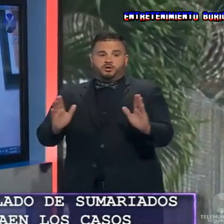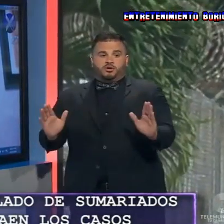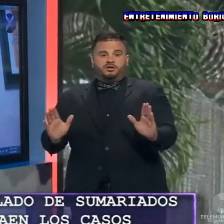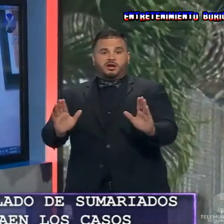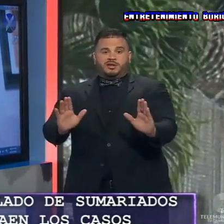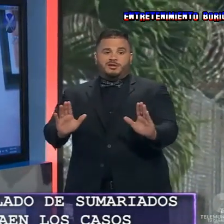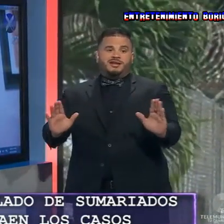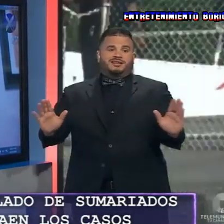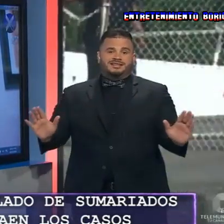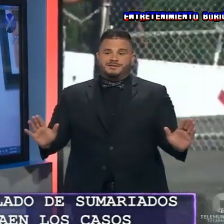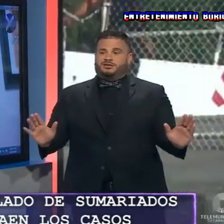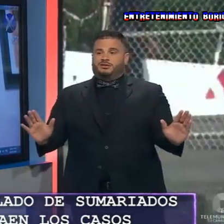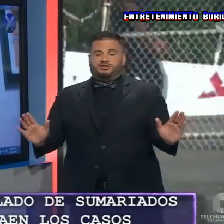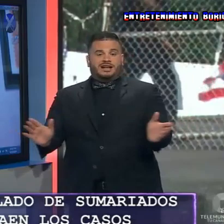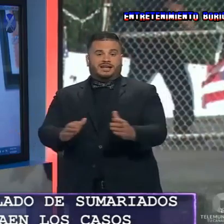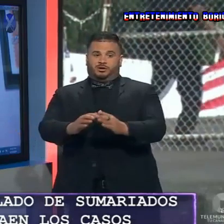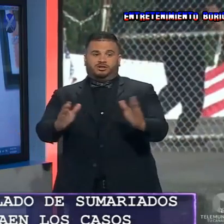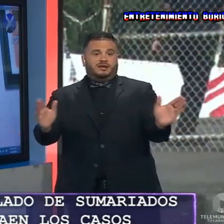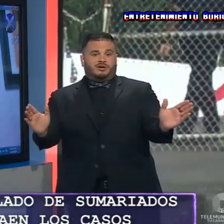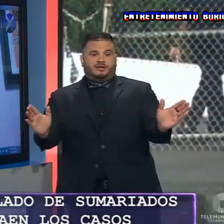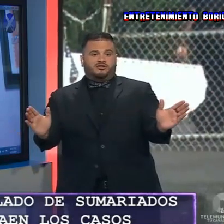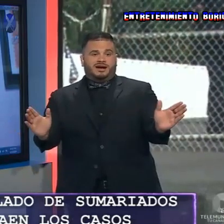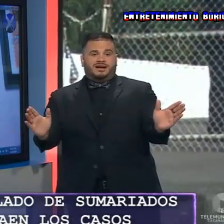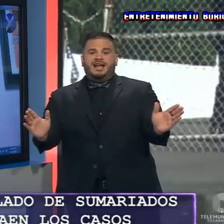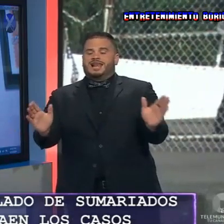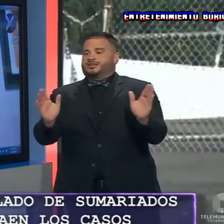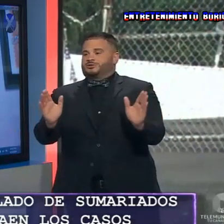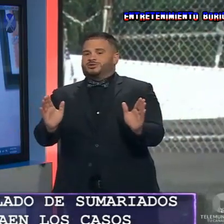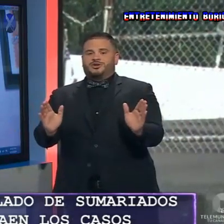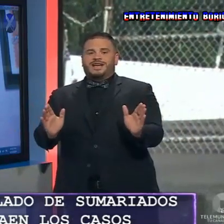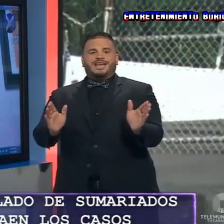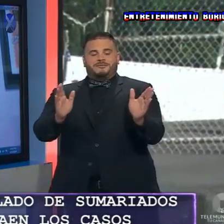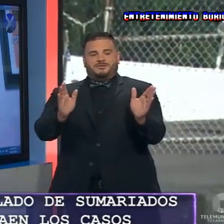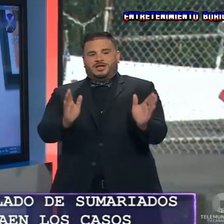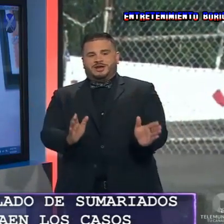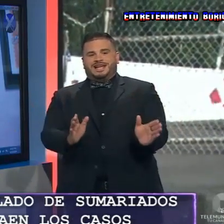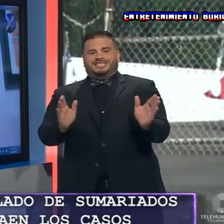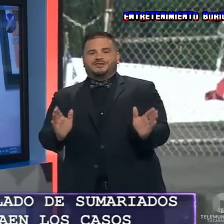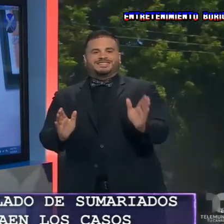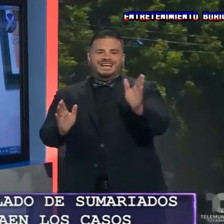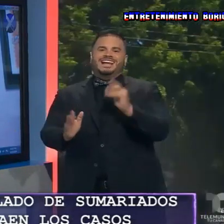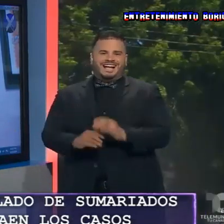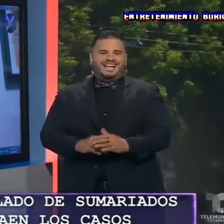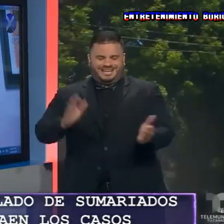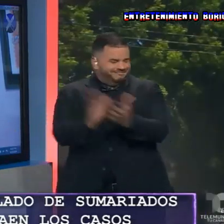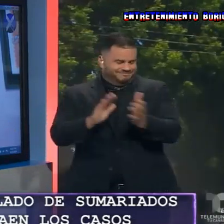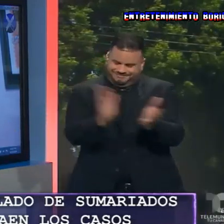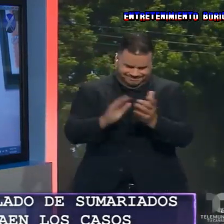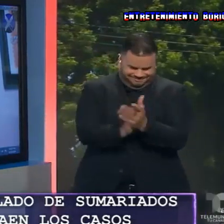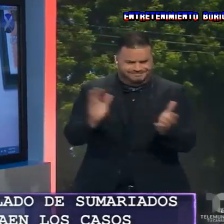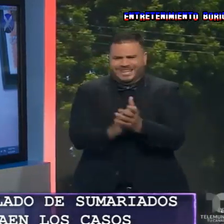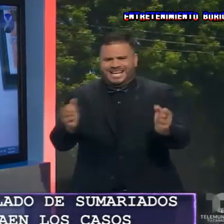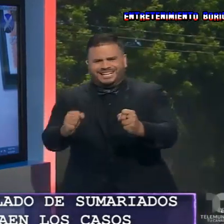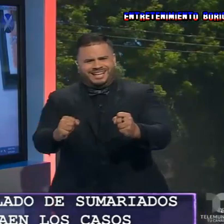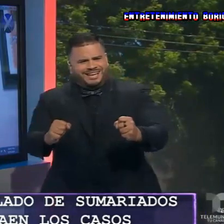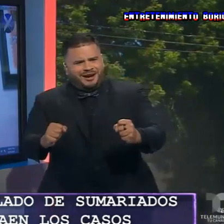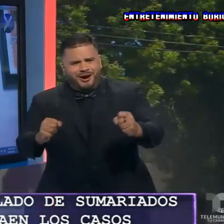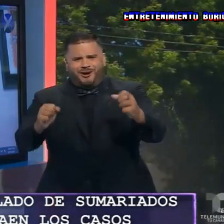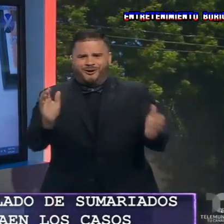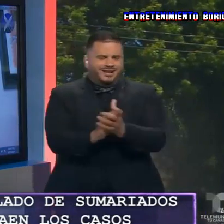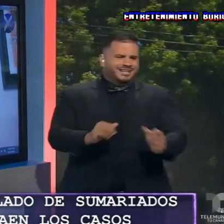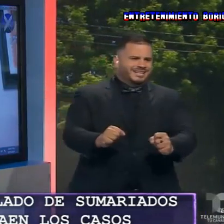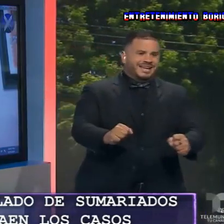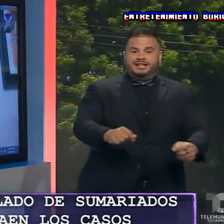los protocolos de cuidado y distanciamiento social que todos tenemos que tomar, la solución es que violadores y asesinos estén en la calle. ¡Es que te